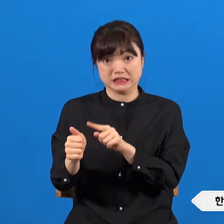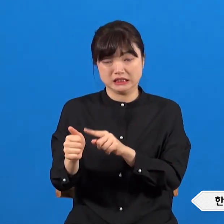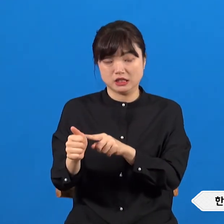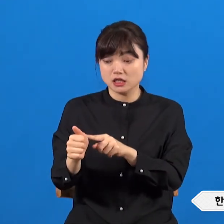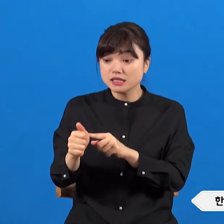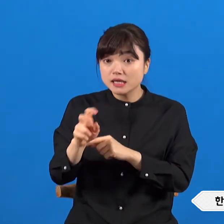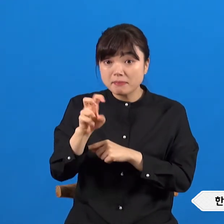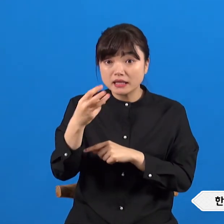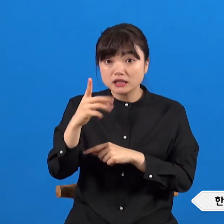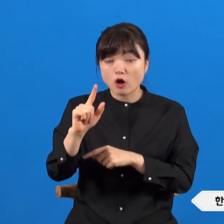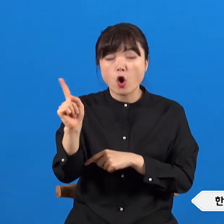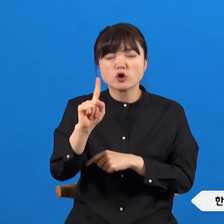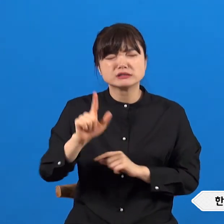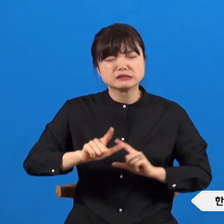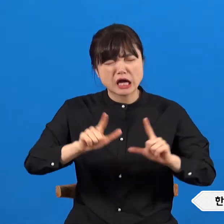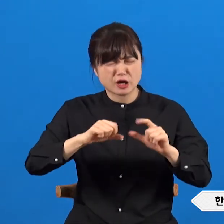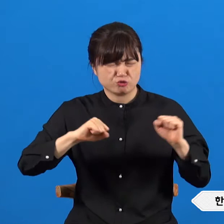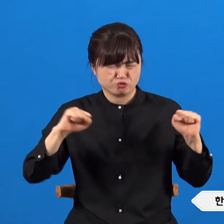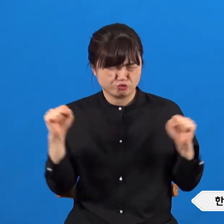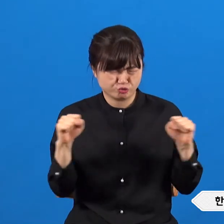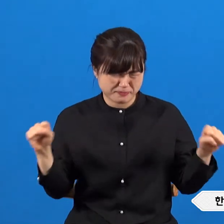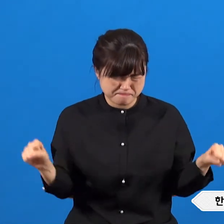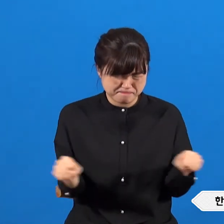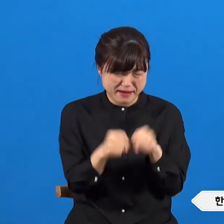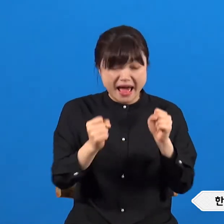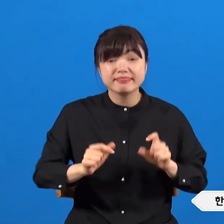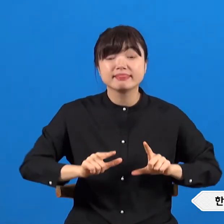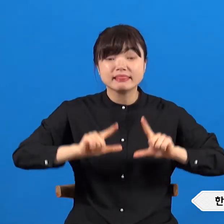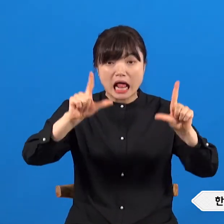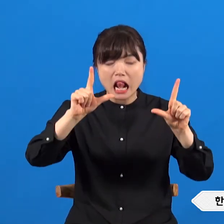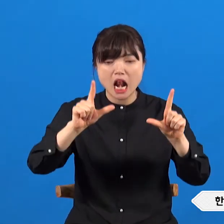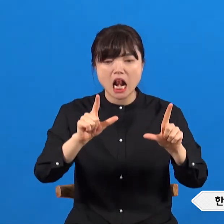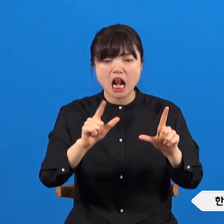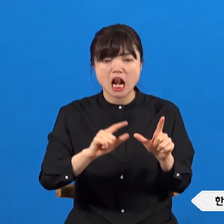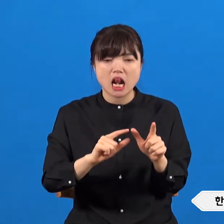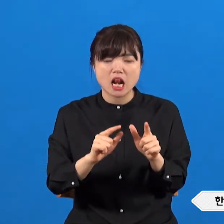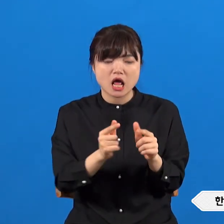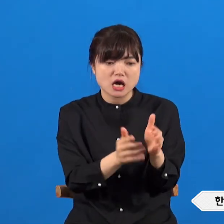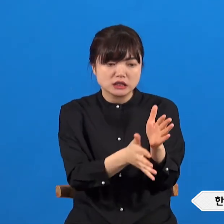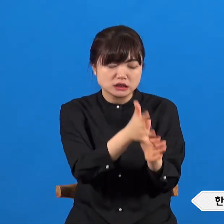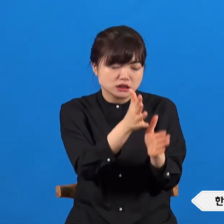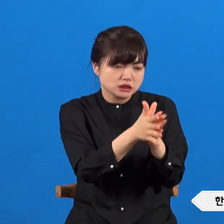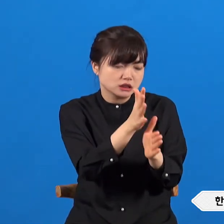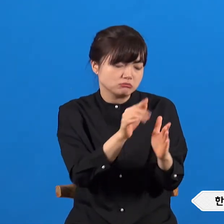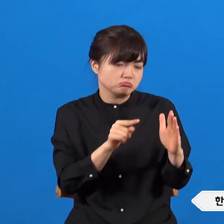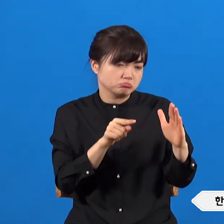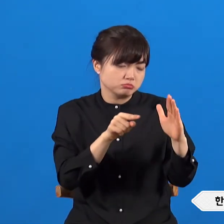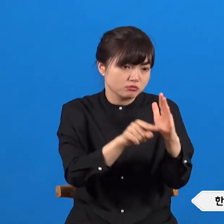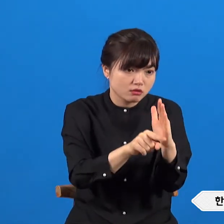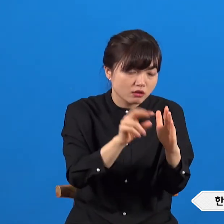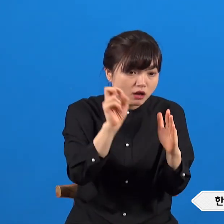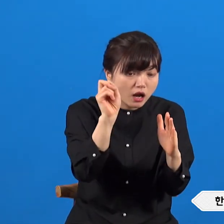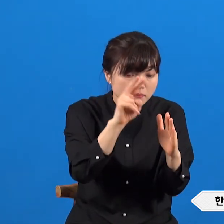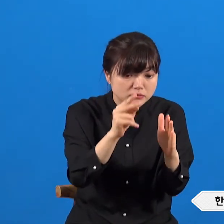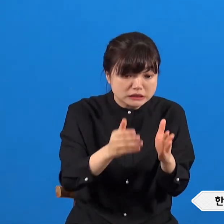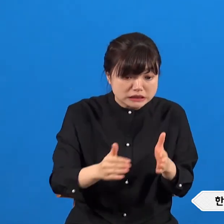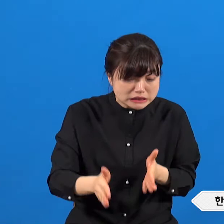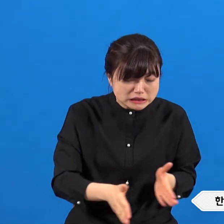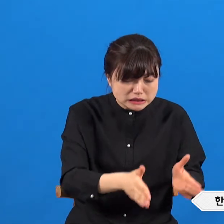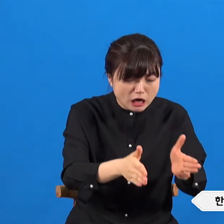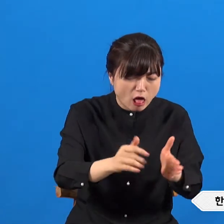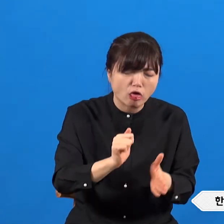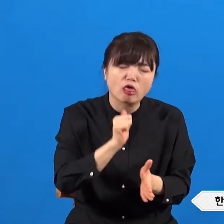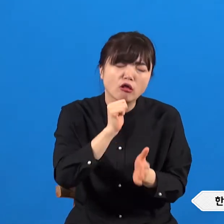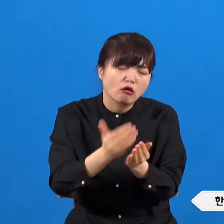이 마틴이 어느 추운 겨울날 어느 시가지에 들어서는데, 그 길에 거지